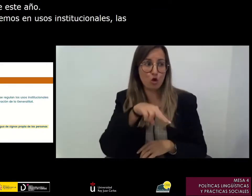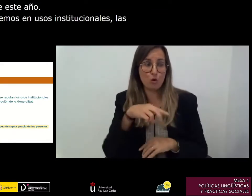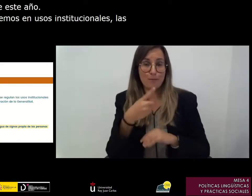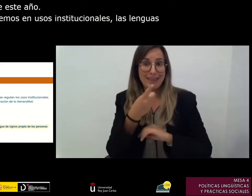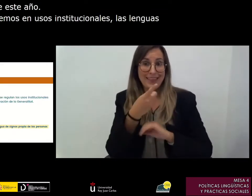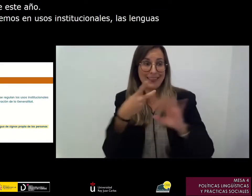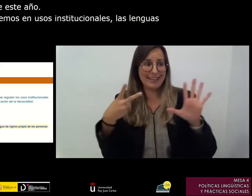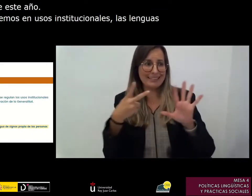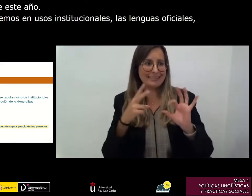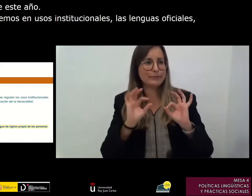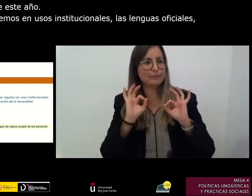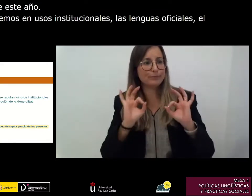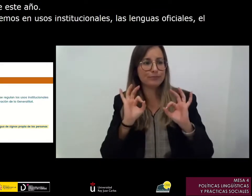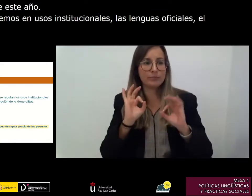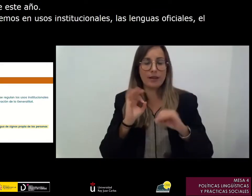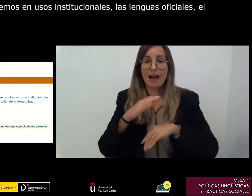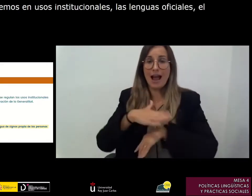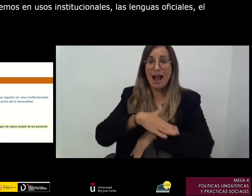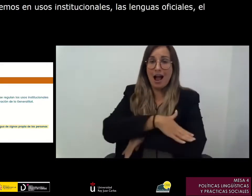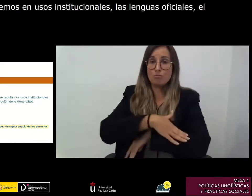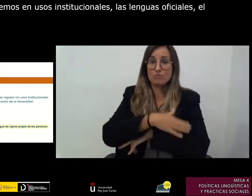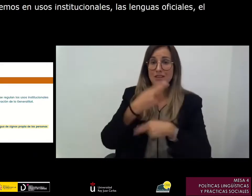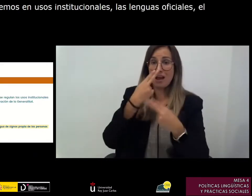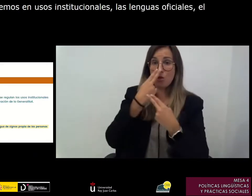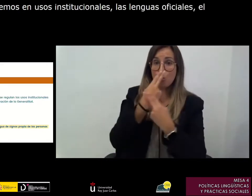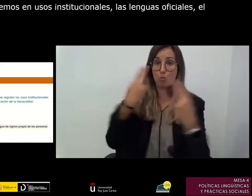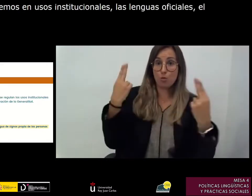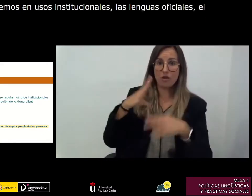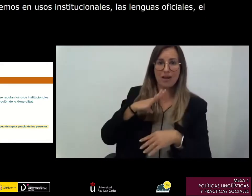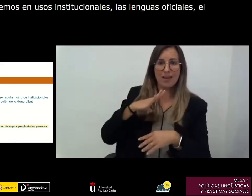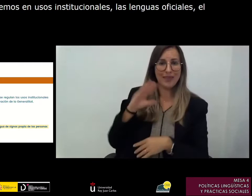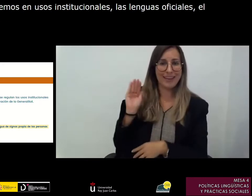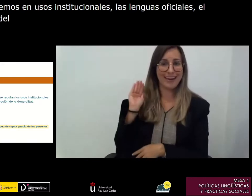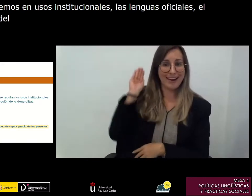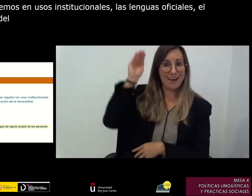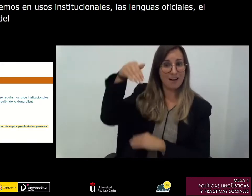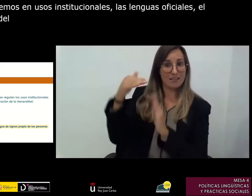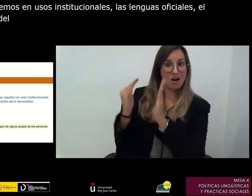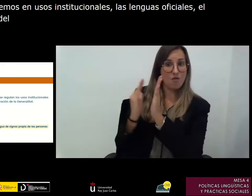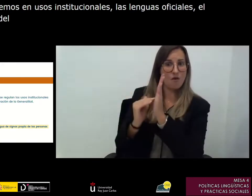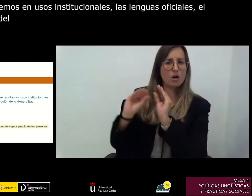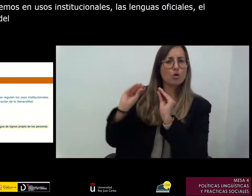El decreto 61 del 2017